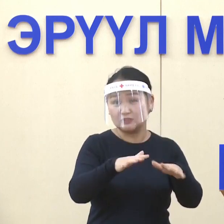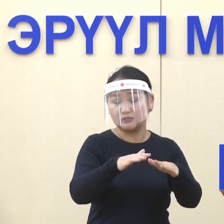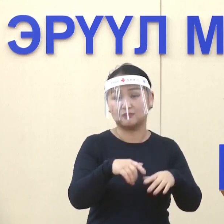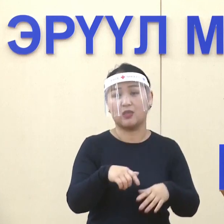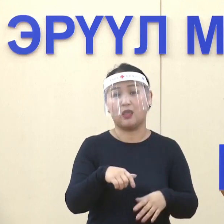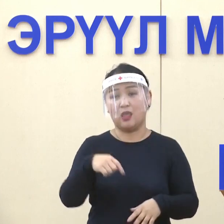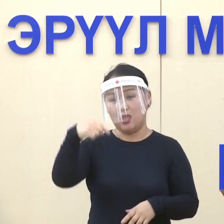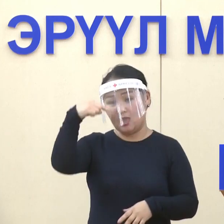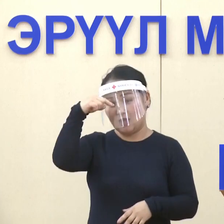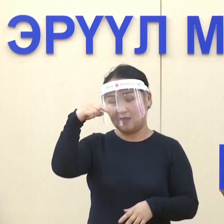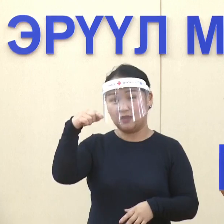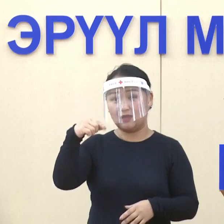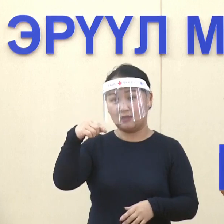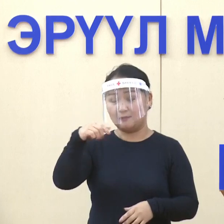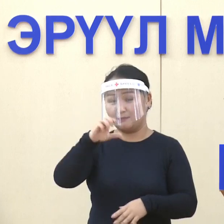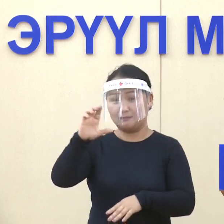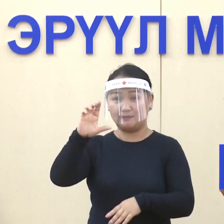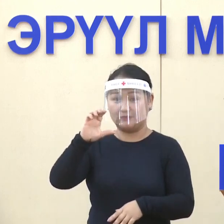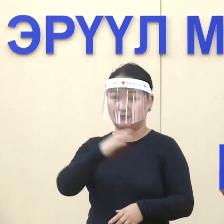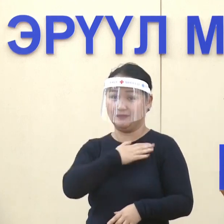байна. Анхаарал тавьсанд баярлалаа.